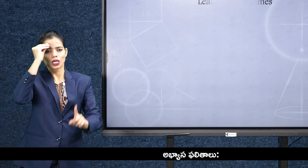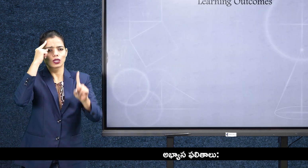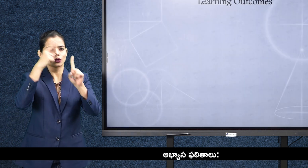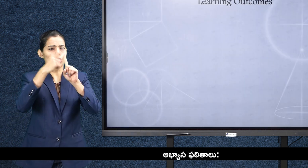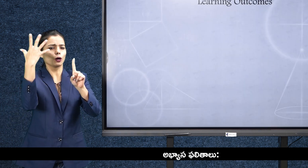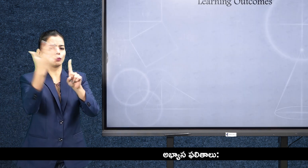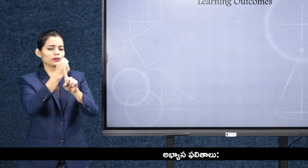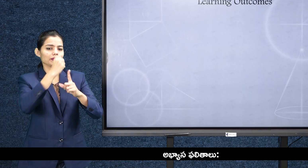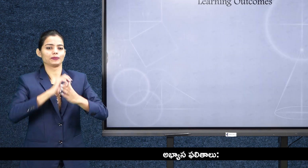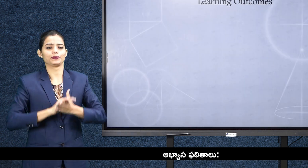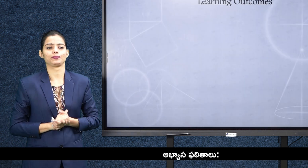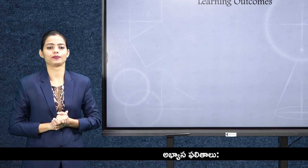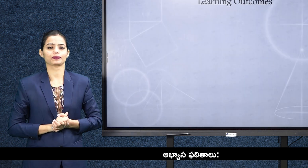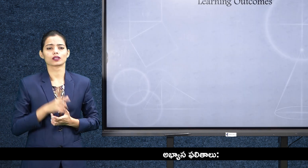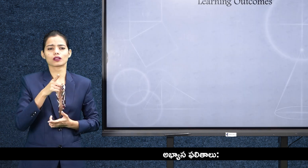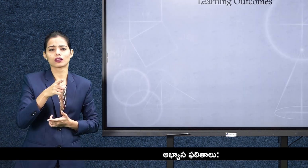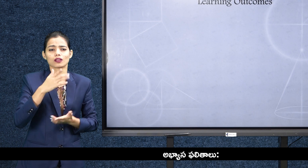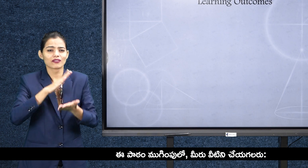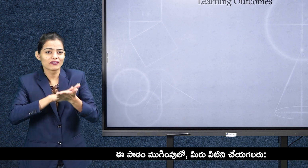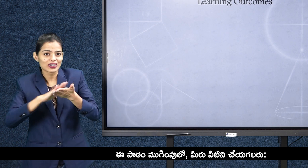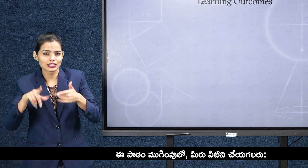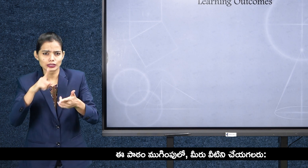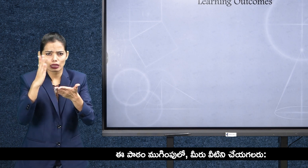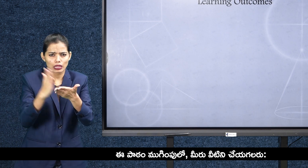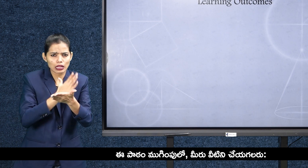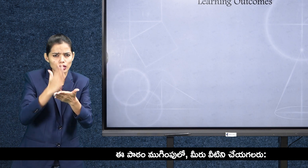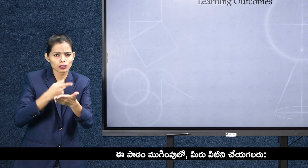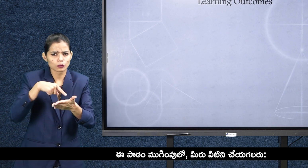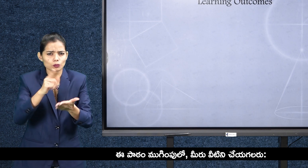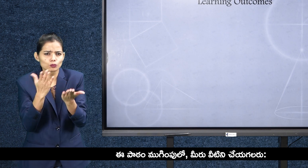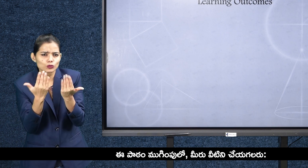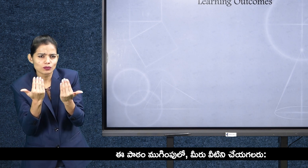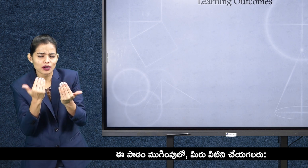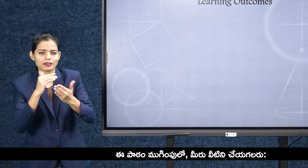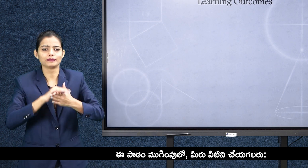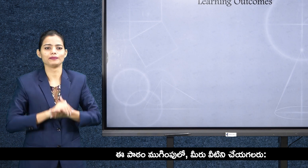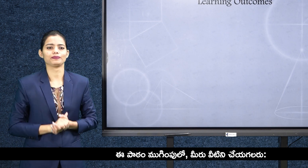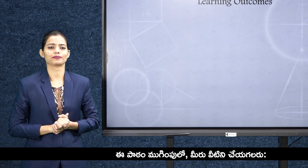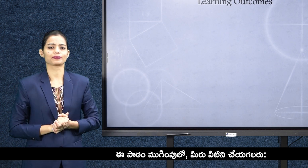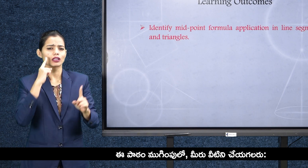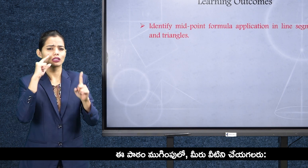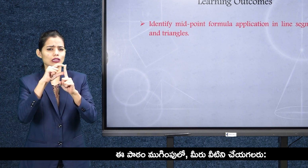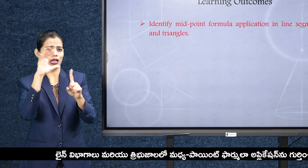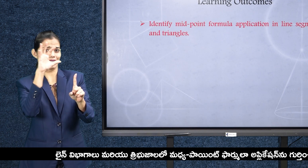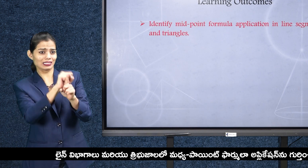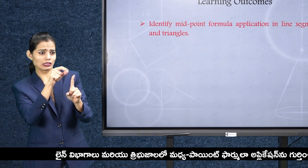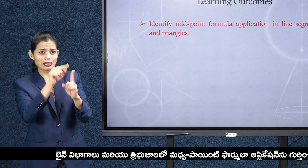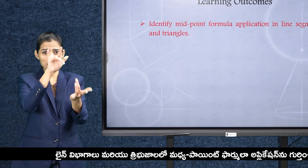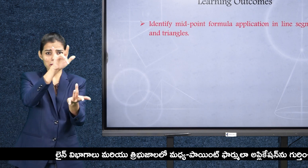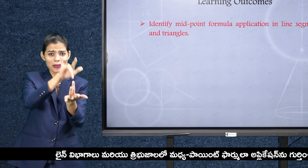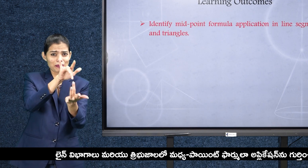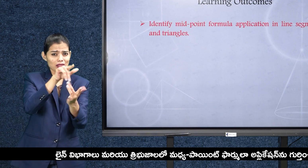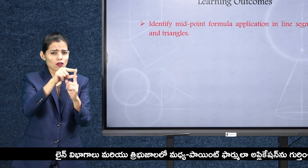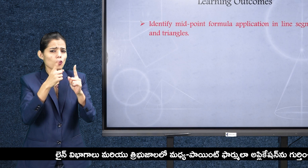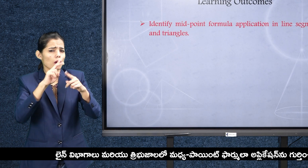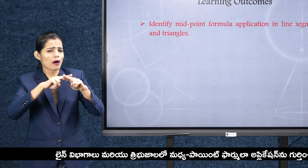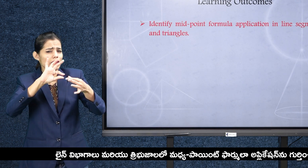అభ్యాస ఫలితాలు. ఈ పాఠం ముగింపులో మీరు వీటిని చేయగలరు. లైన్ విభాగాలు మరియు